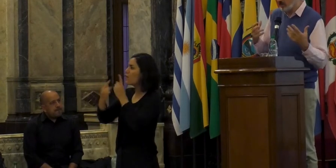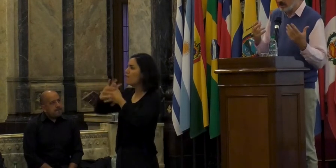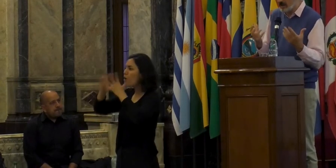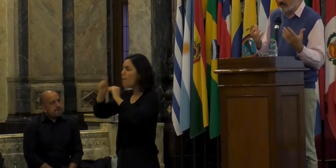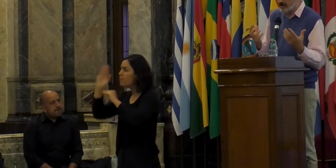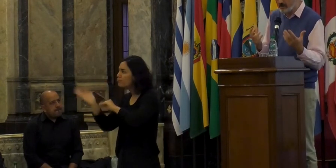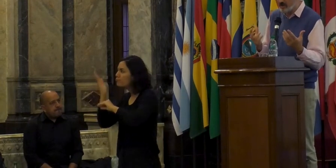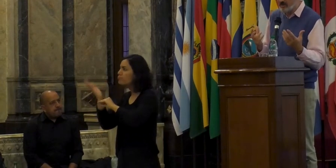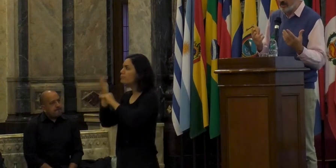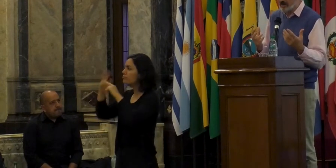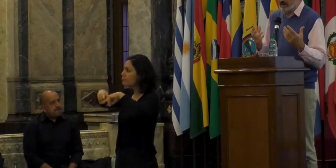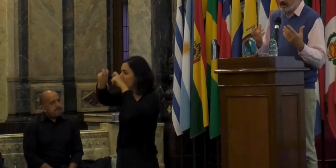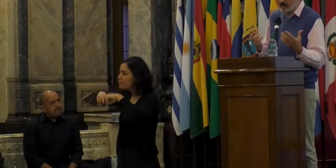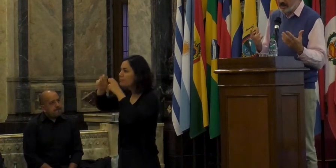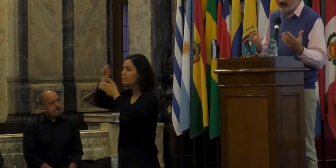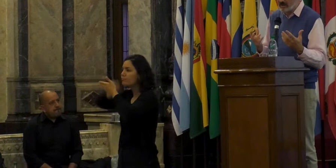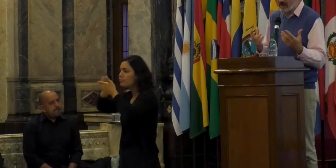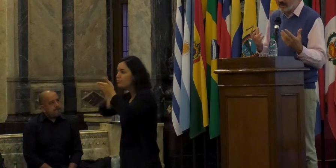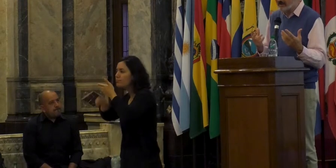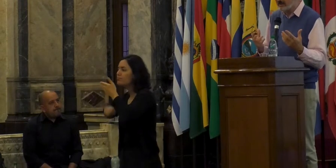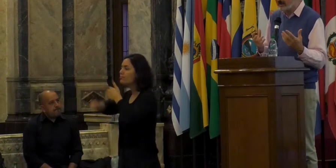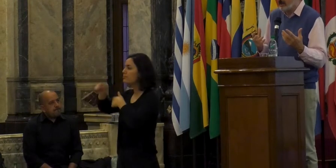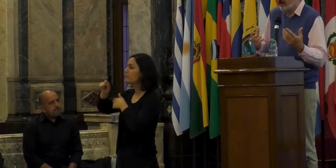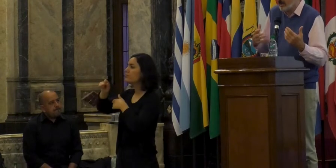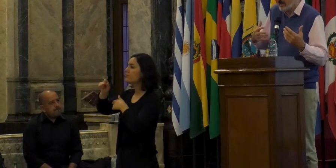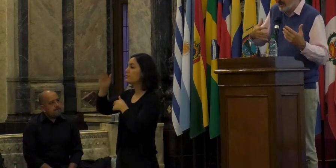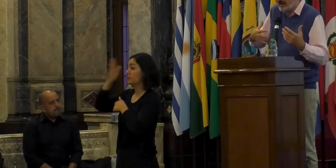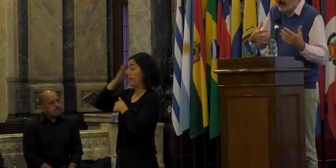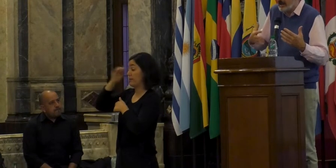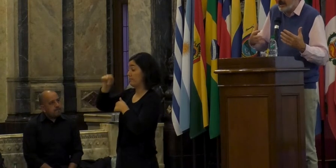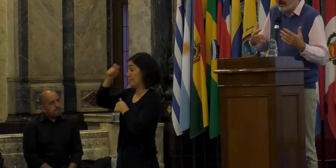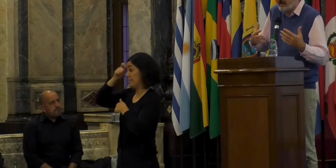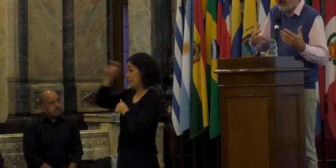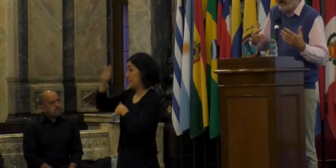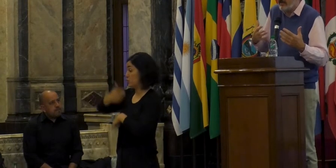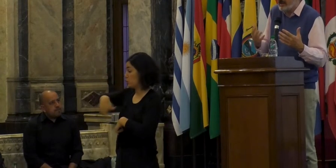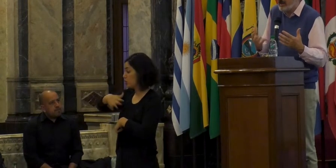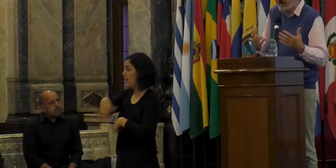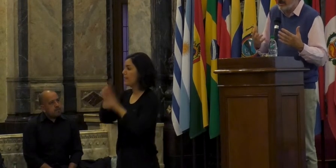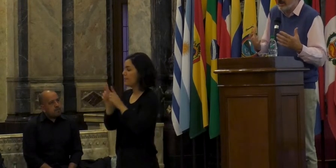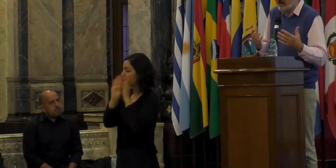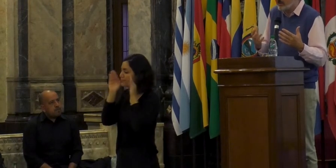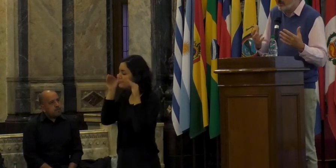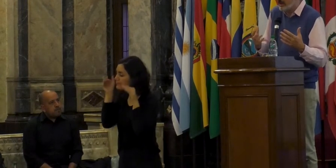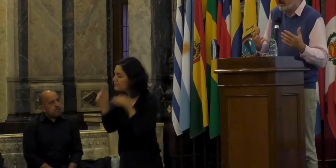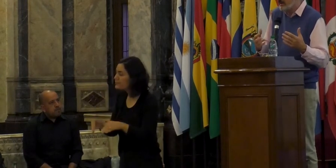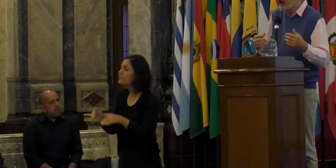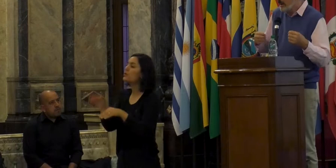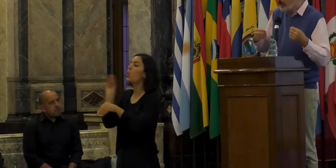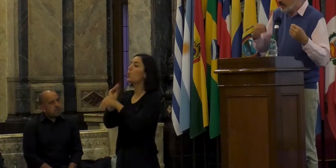de producir reflexión en ciencias sociales y concretamente en la etnografía o en la teoría de la